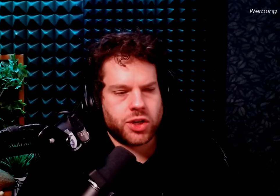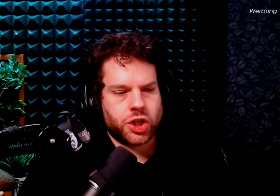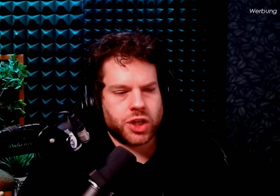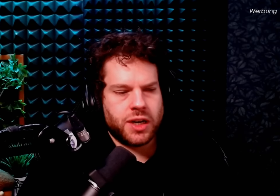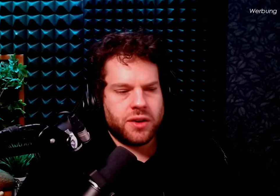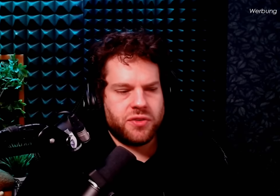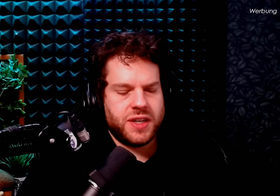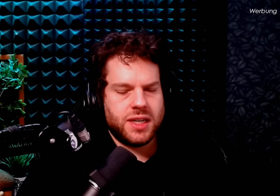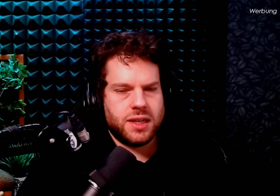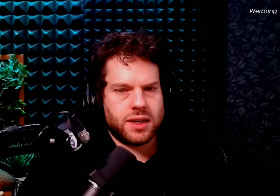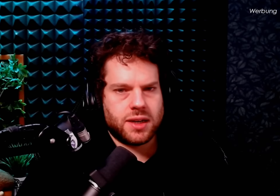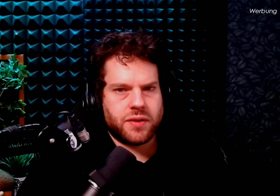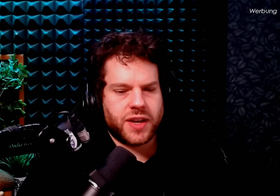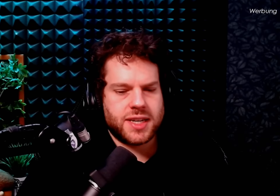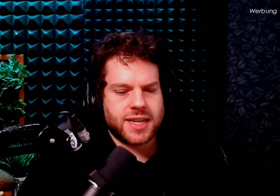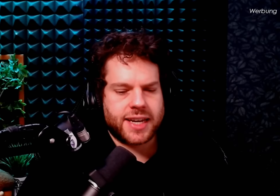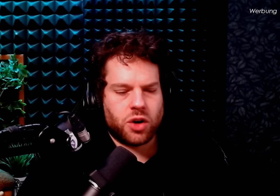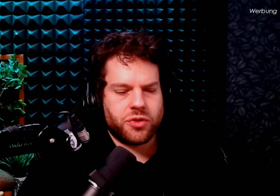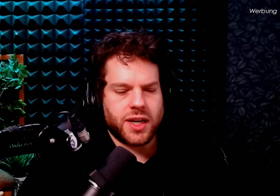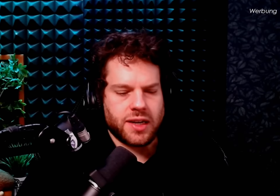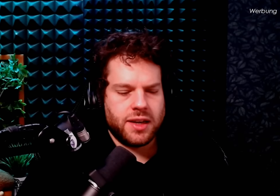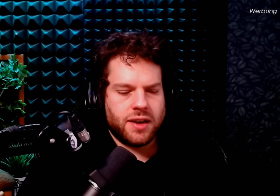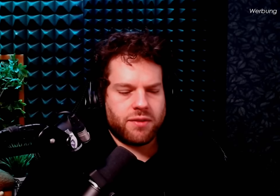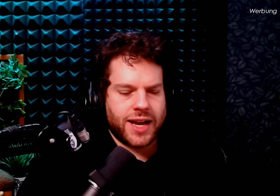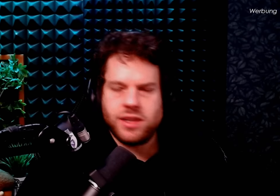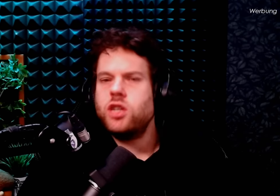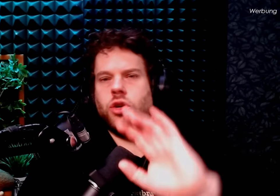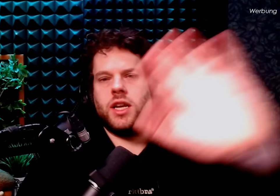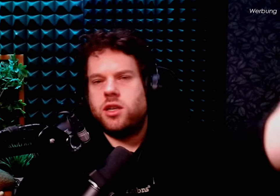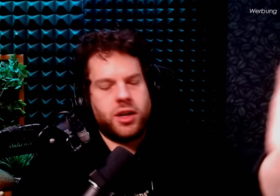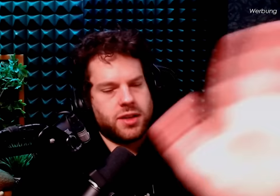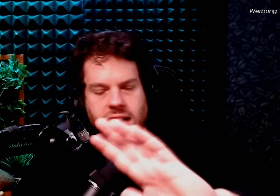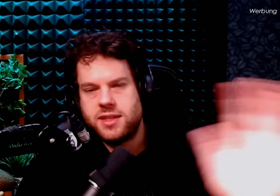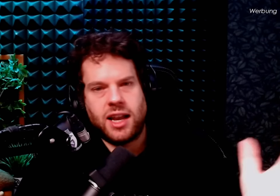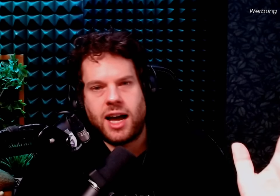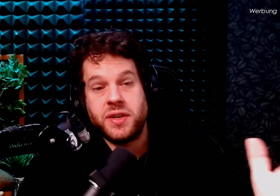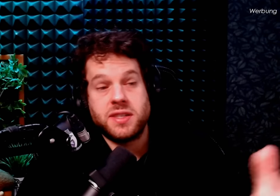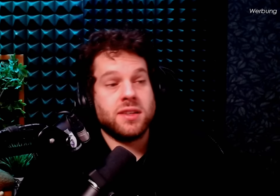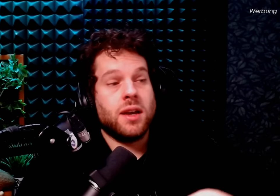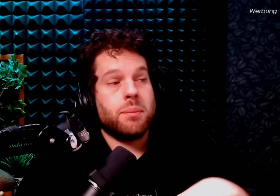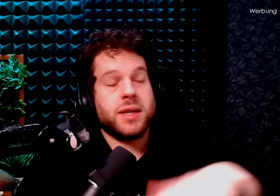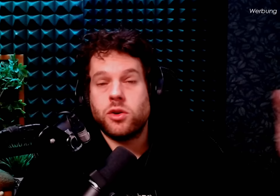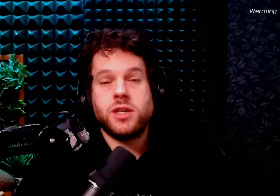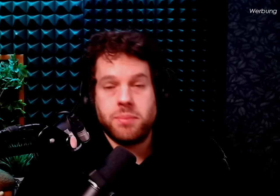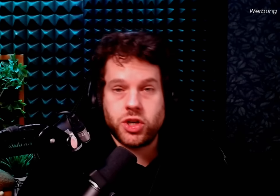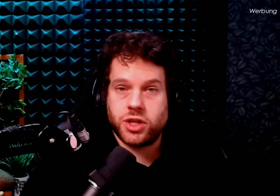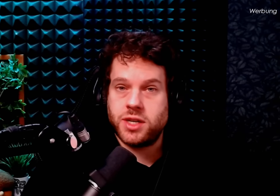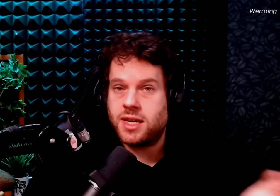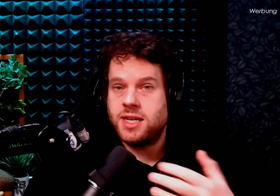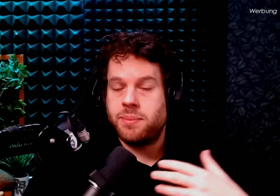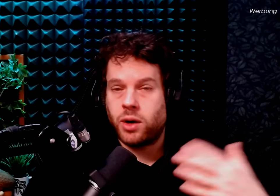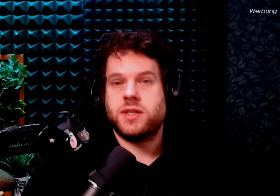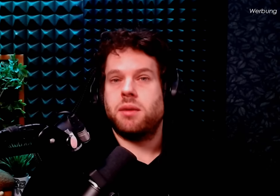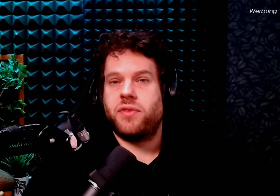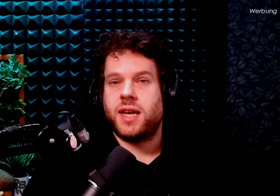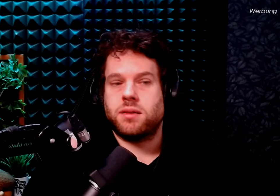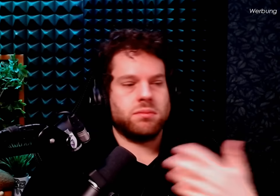Mensch, wie wenn ich einkaufen gehe. Weil natürlich, Leute, ganz klar. Wir wissen, man sollte Menschen nicht an ihrem Aussehen bewerten.